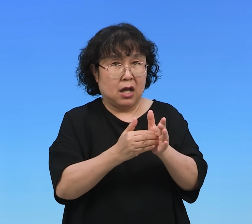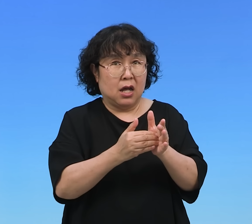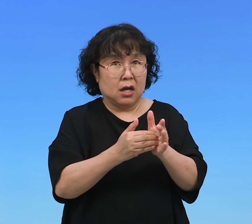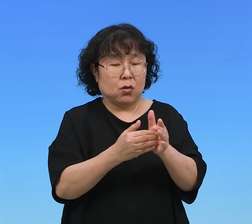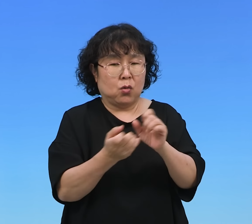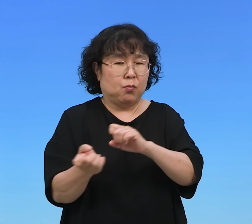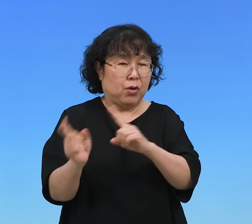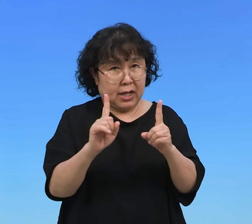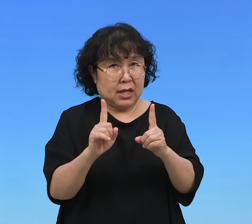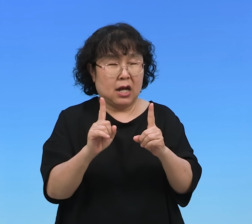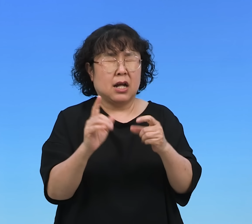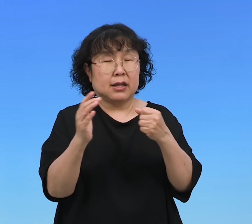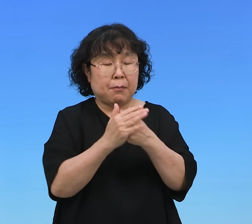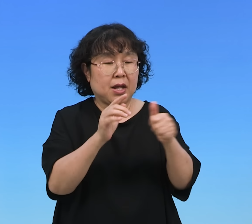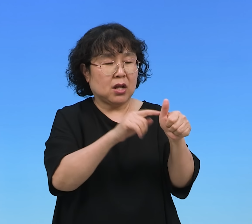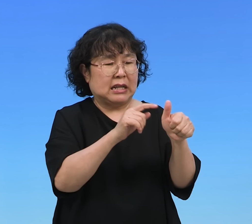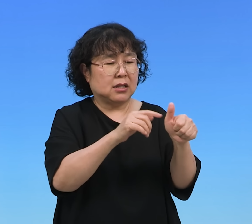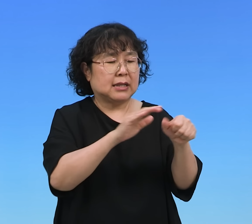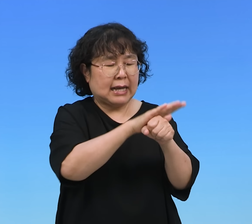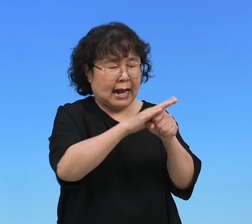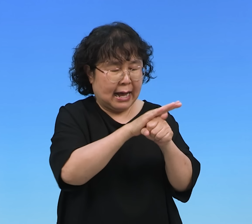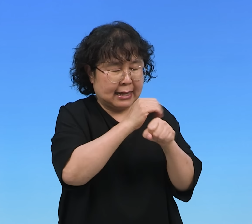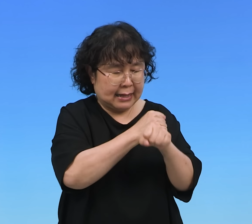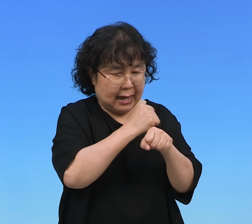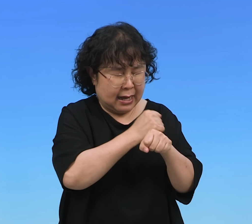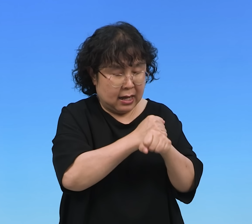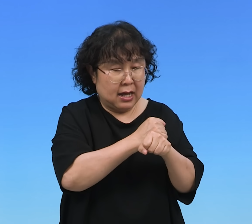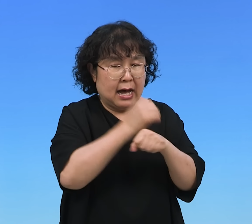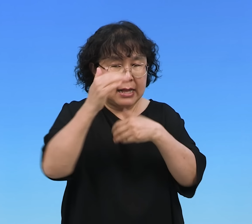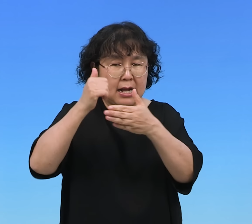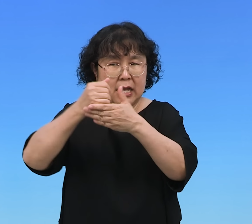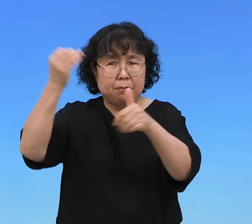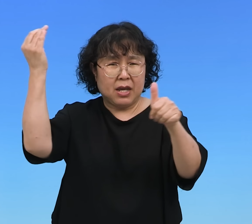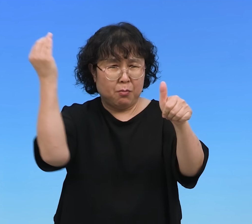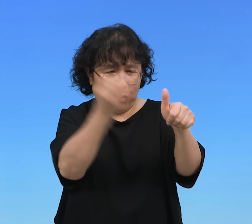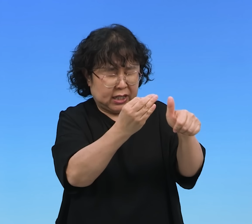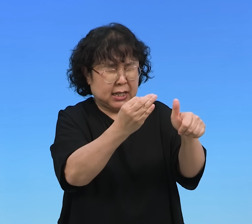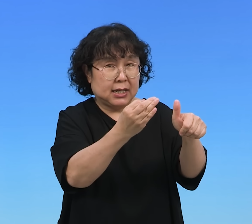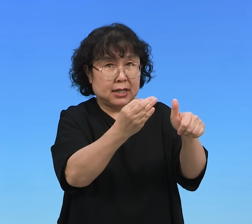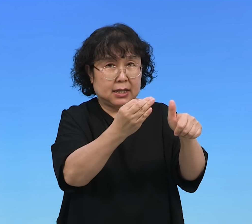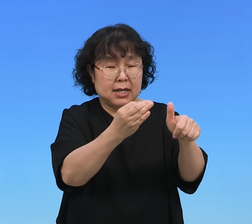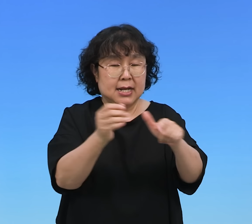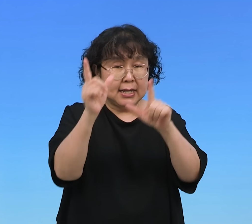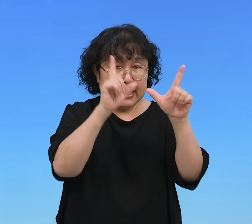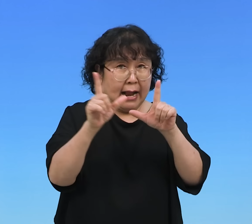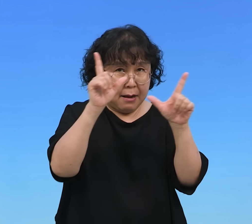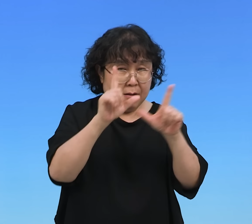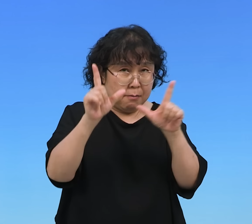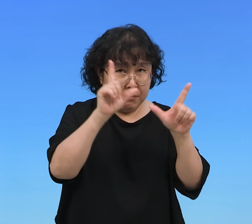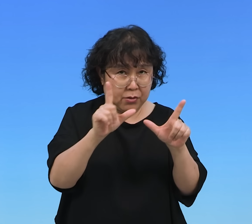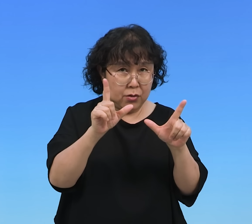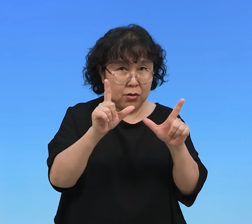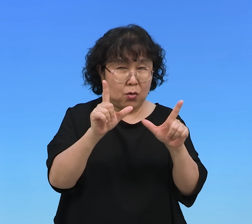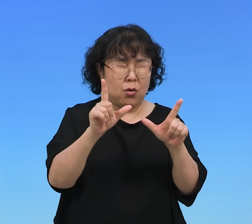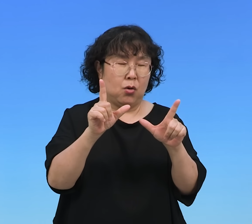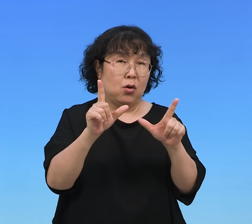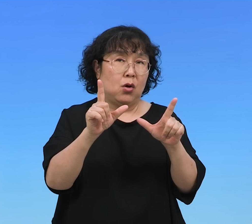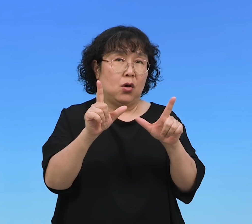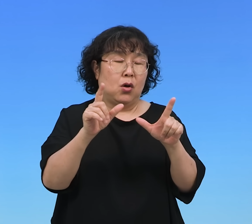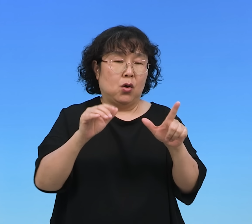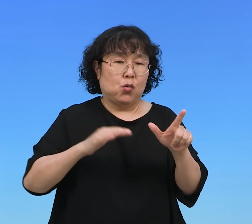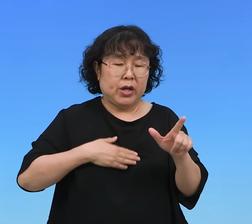하나님이 주목하시는 인생으로 우리의 결핍을 울분과 분노의 불쏘시개로 쓰시는 어리석음이